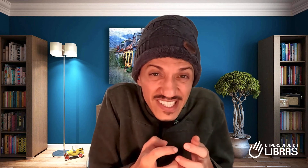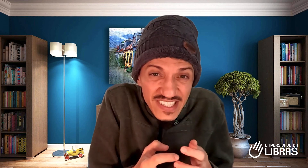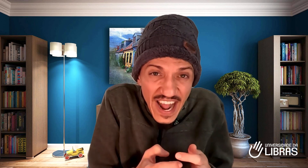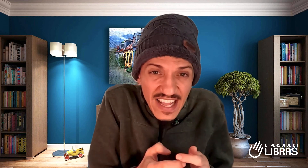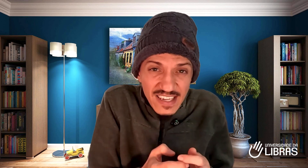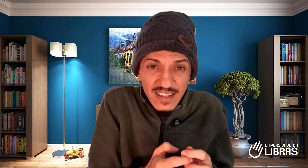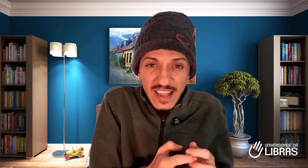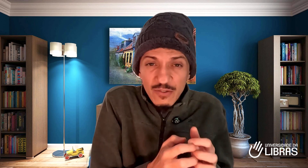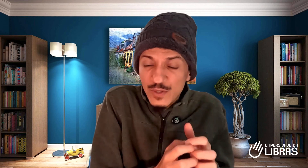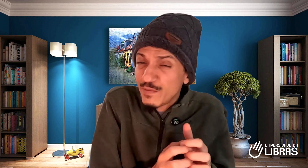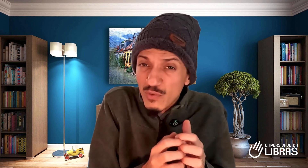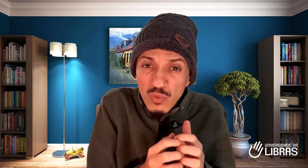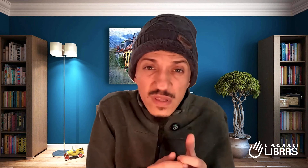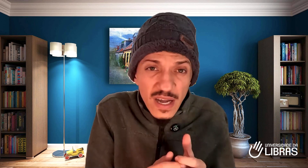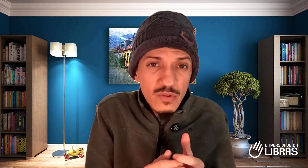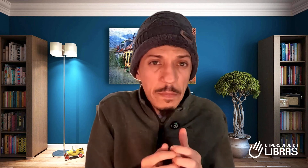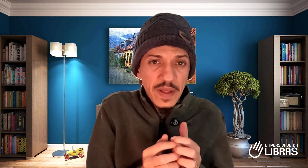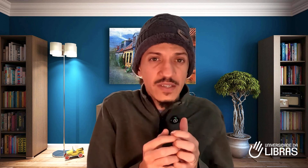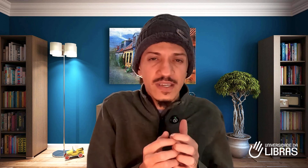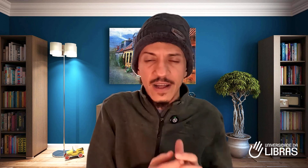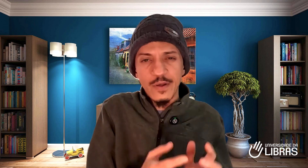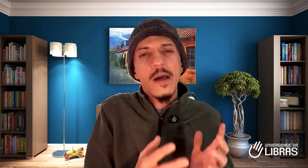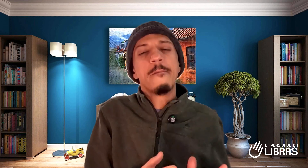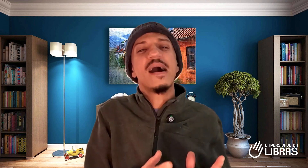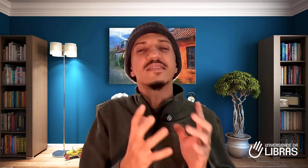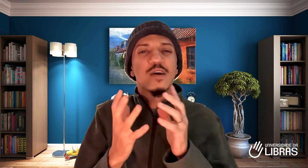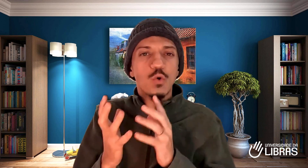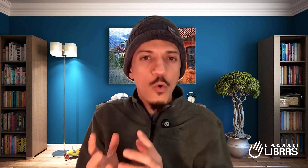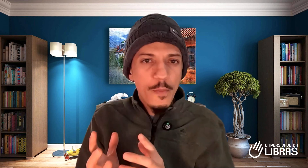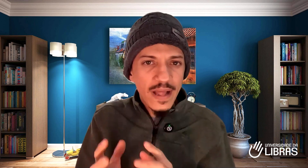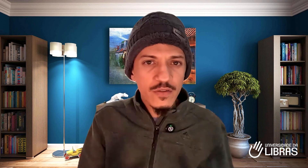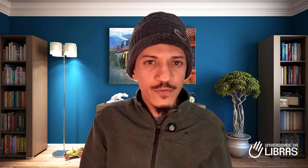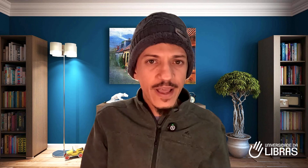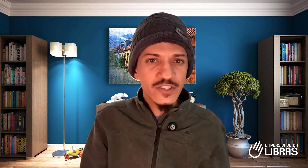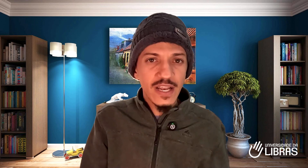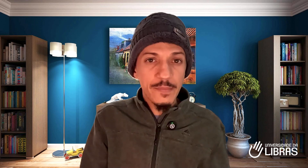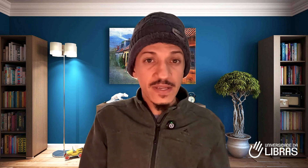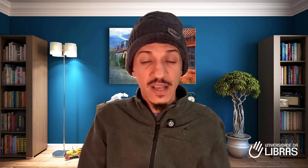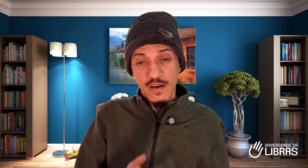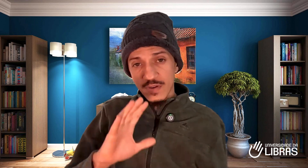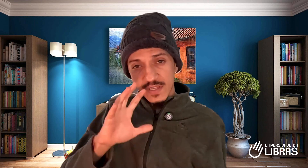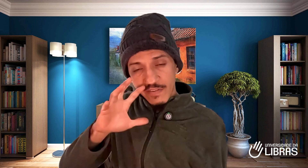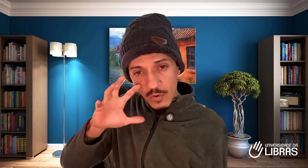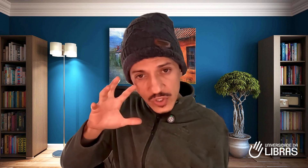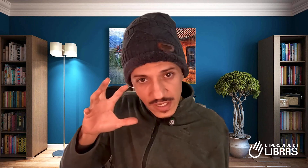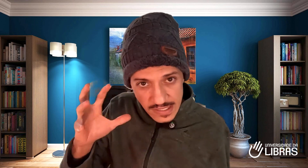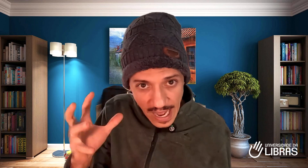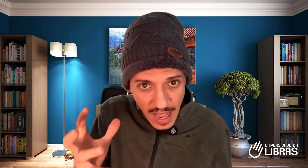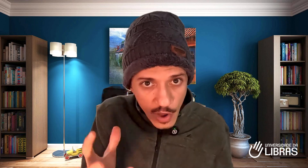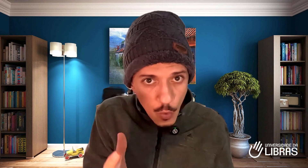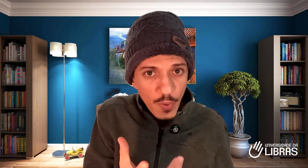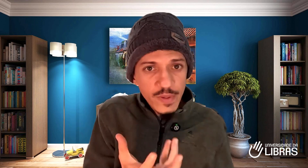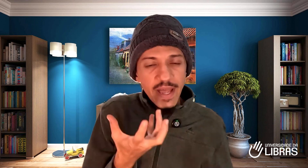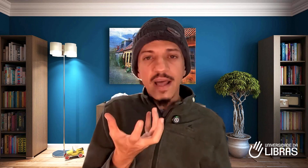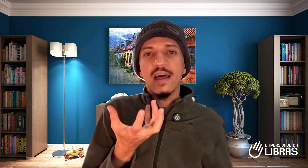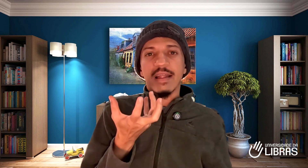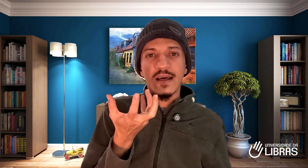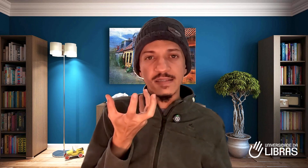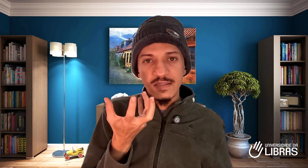estresse lá dentro, dificultando o aprendizado. Mas, com o método Fluente em Libras, você vai utilizar o poder